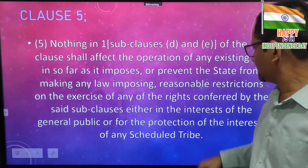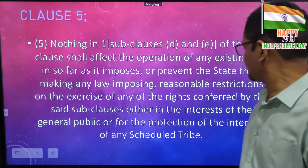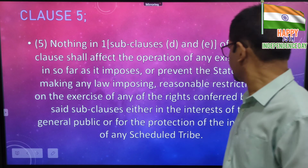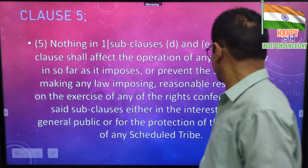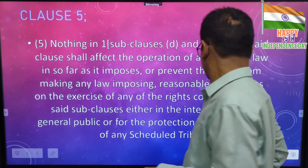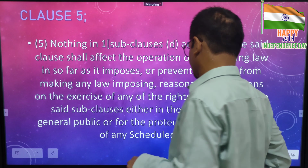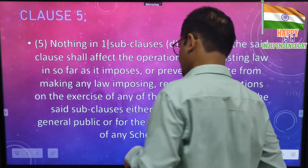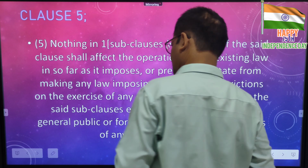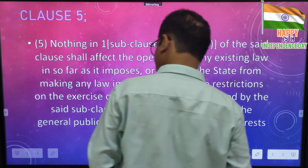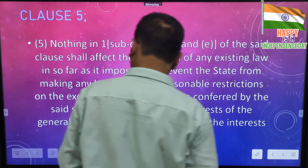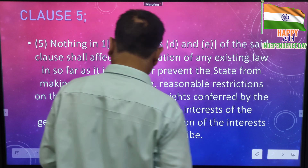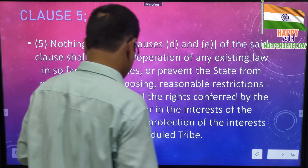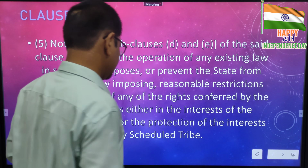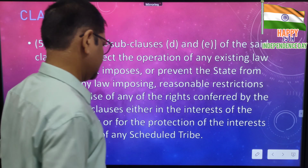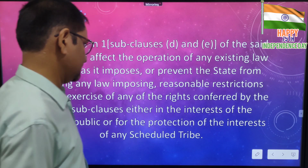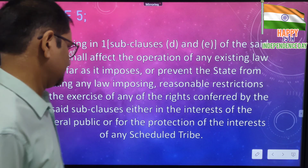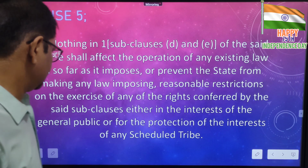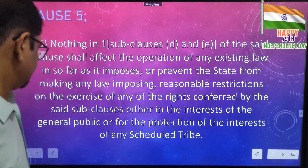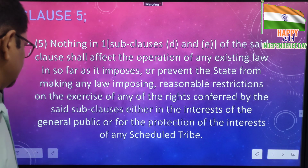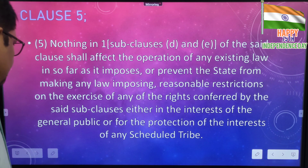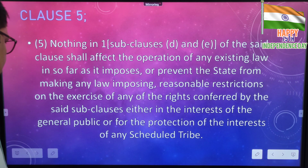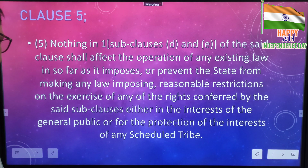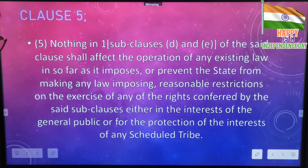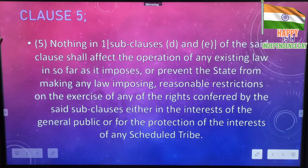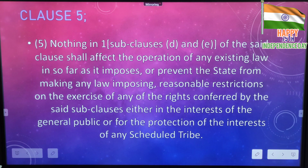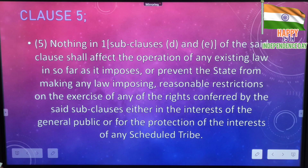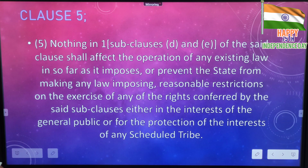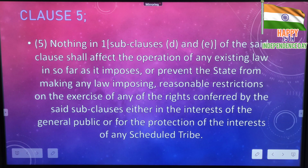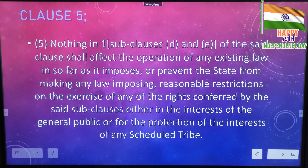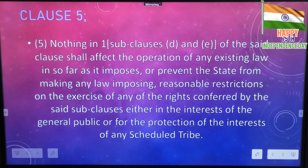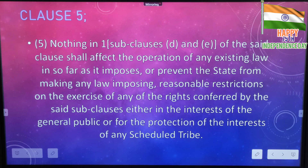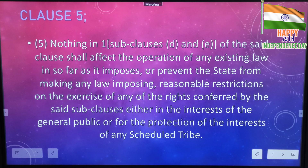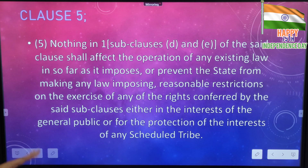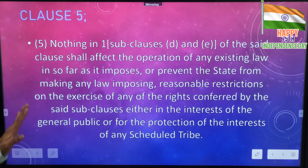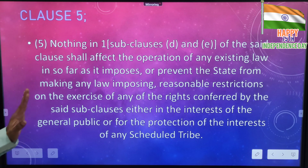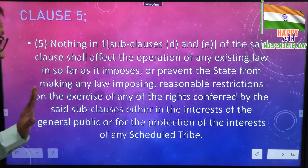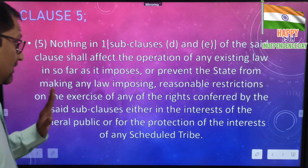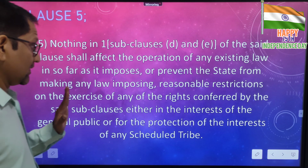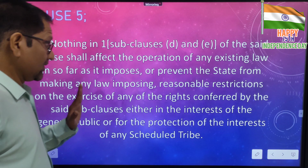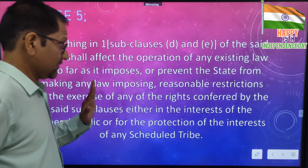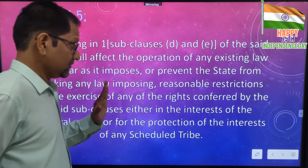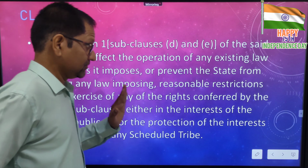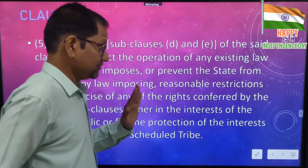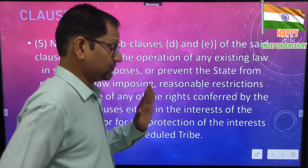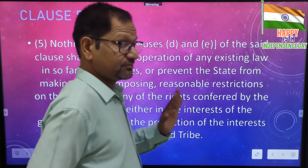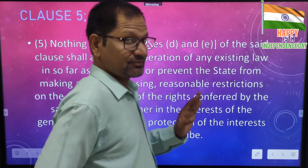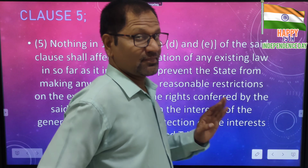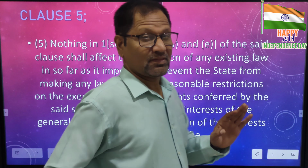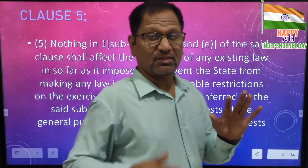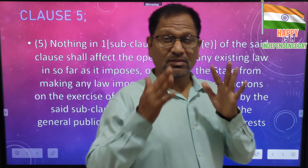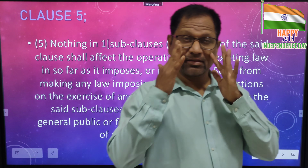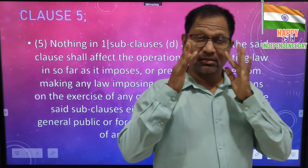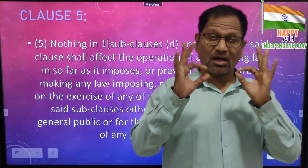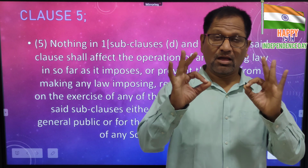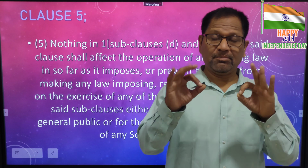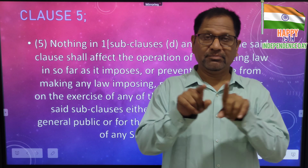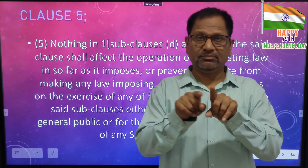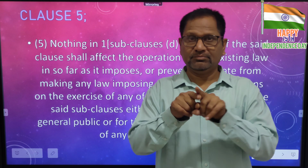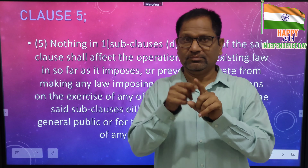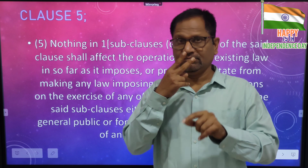D1 का जो सब क्लॉज D एंड E ऑफ द सेट क्लॉज है shall affect the operation of any existing law insofar as it imposes